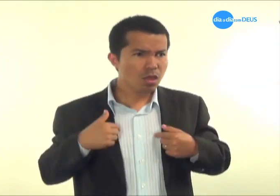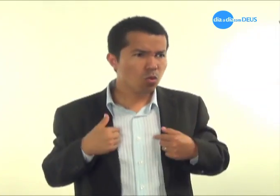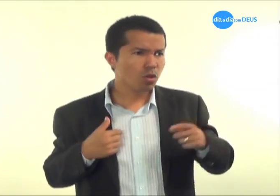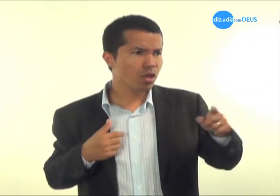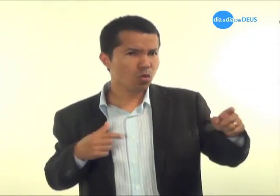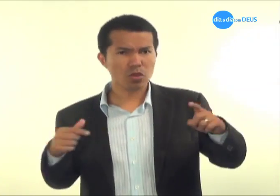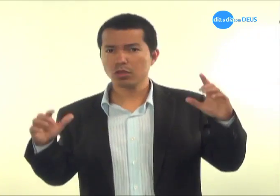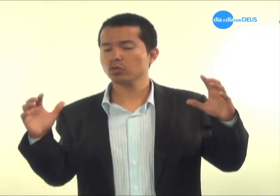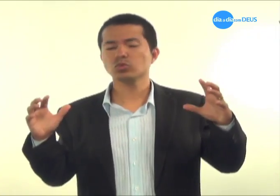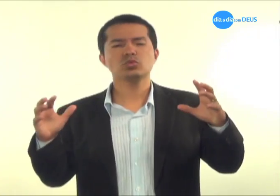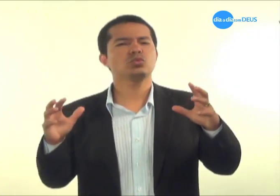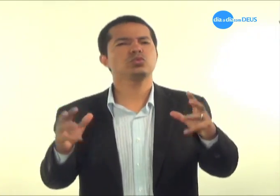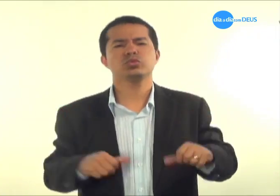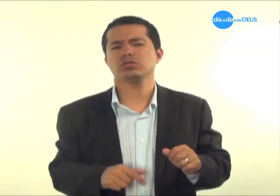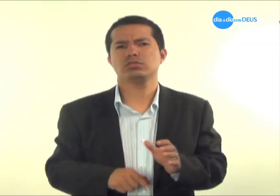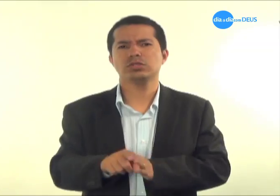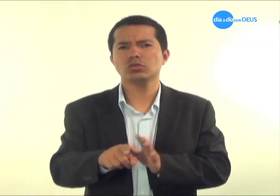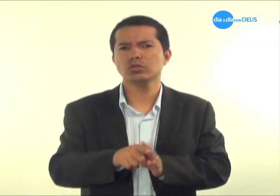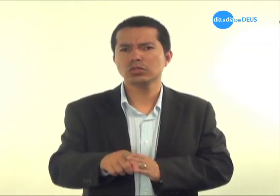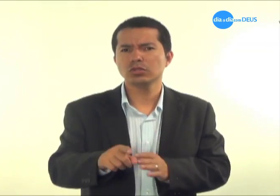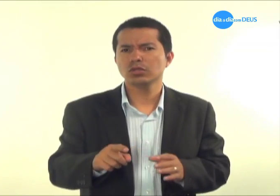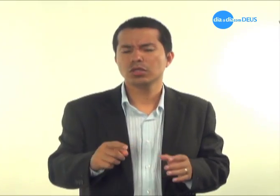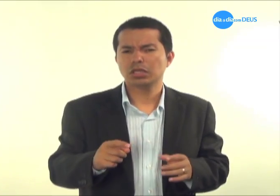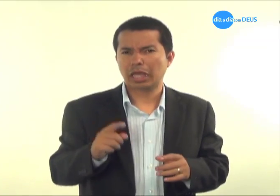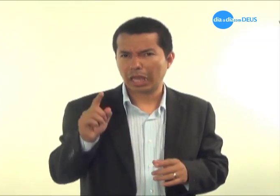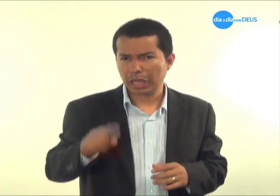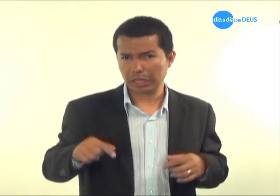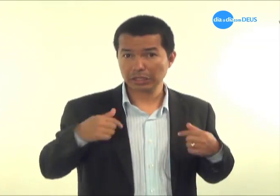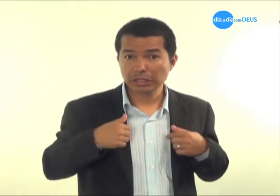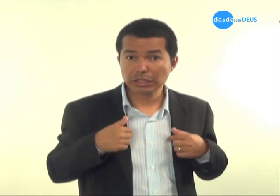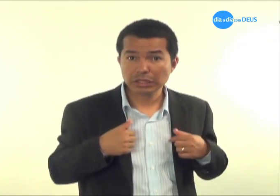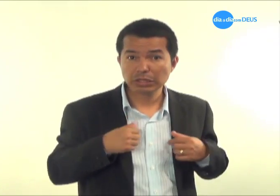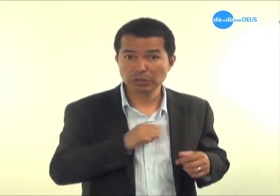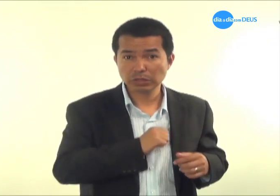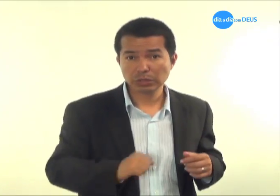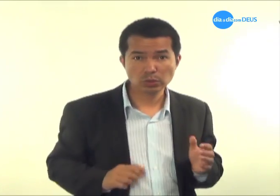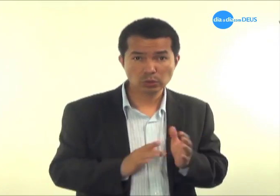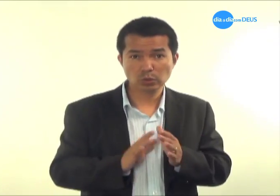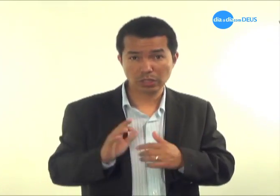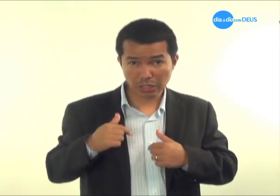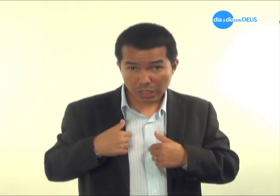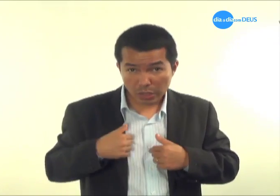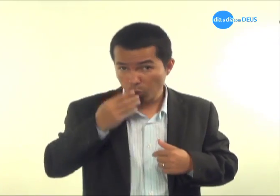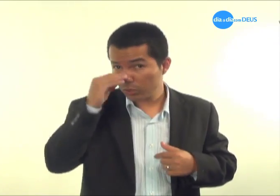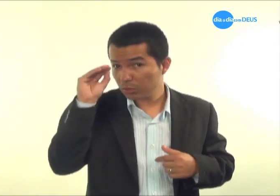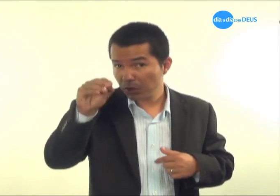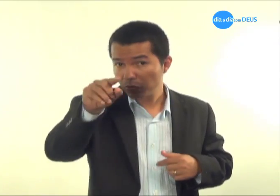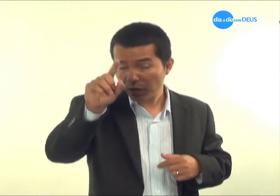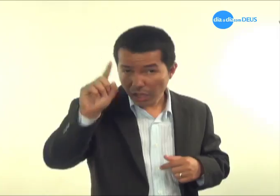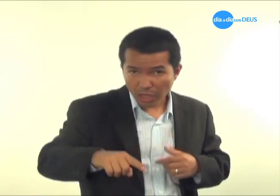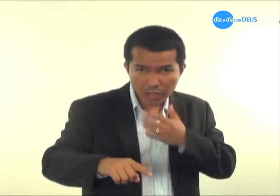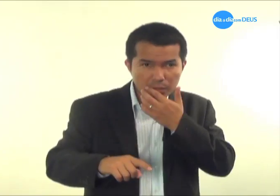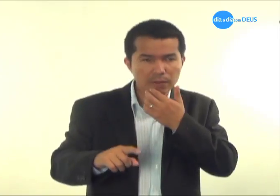na mesa a falar isso. A Bíblia diz que todos perguntaram: porventura sou eu, Senhor?